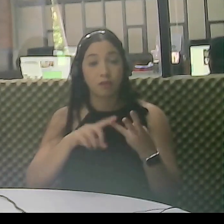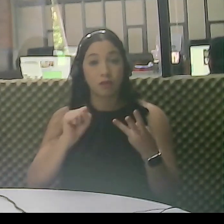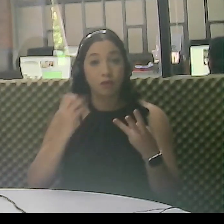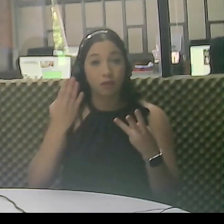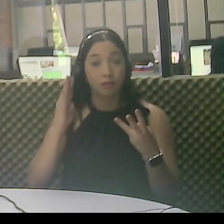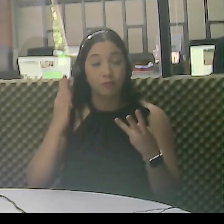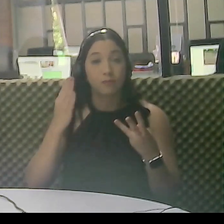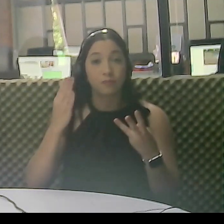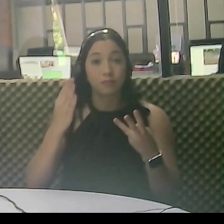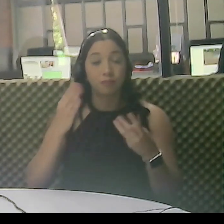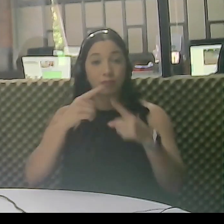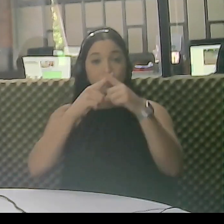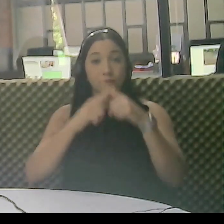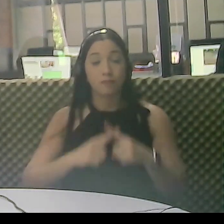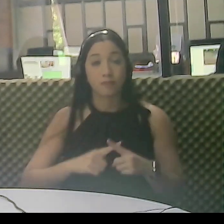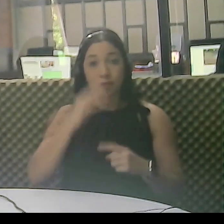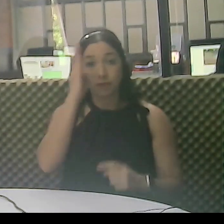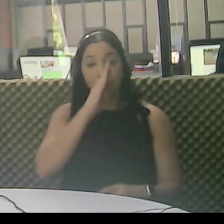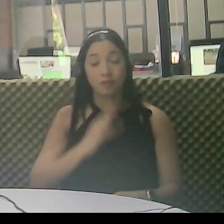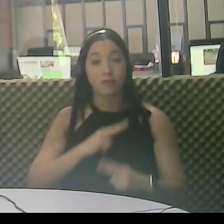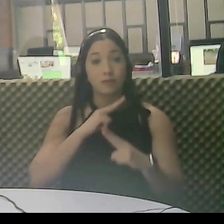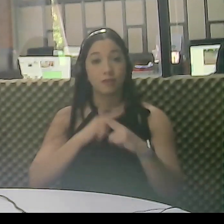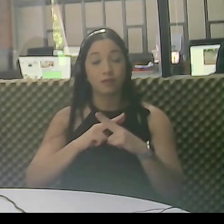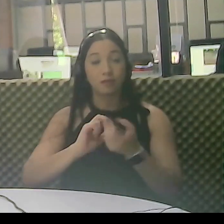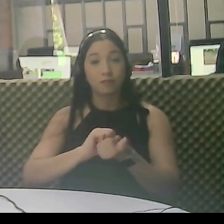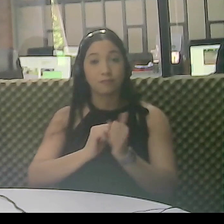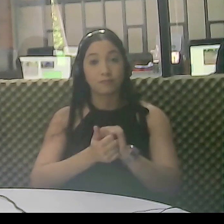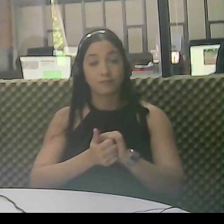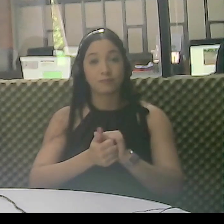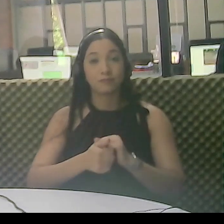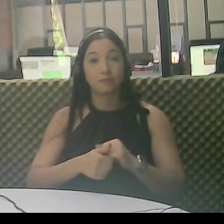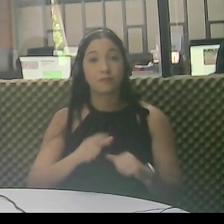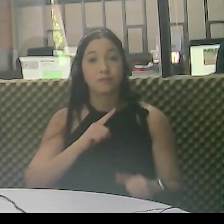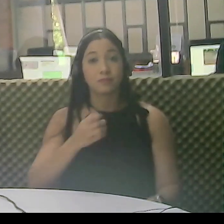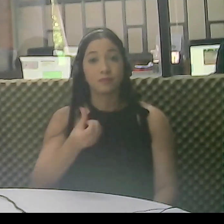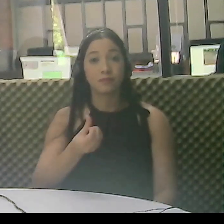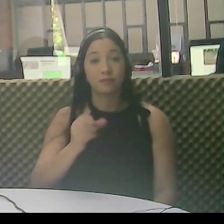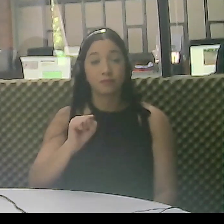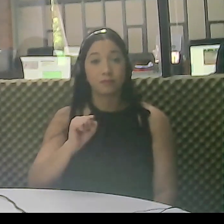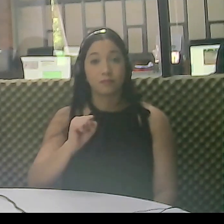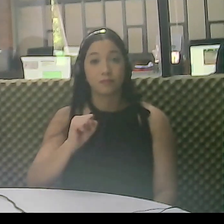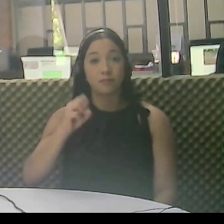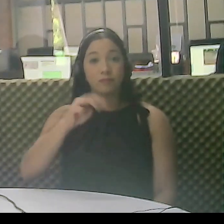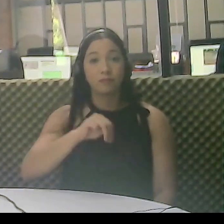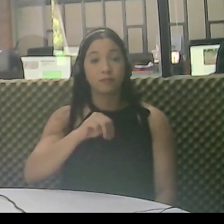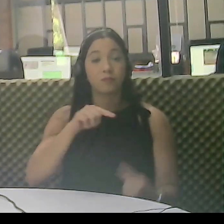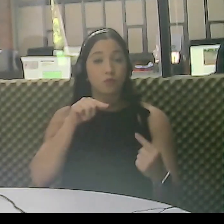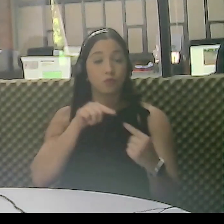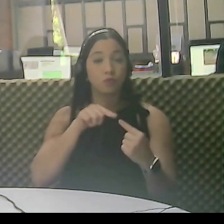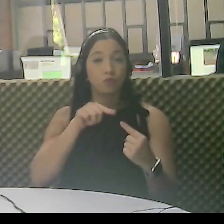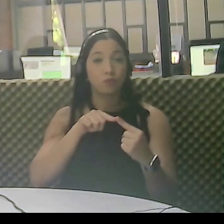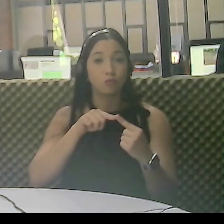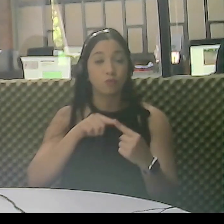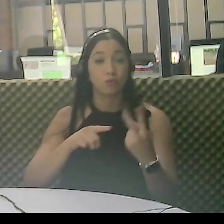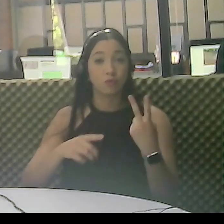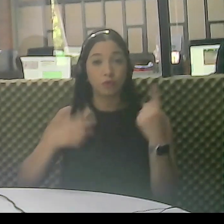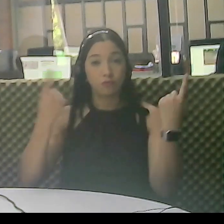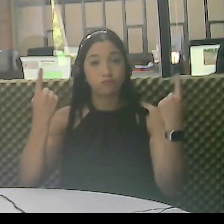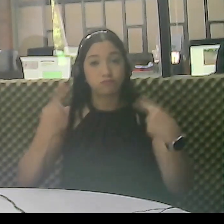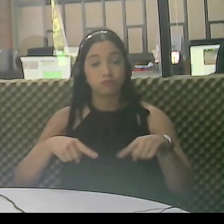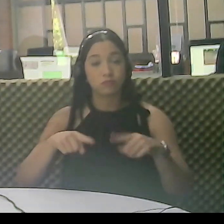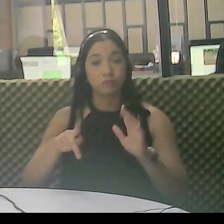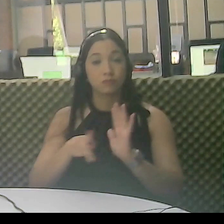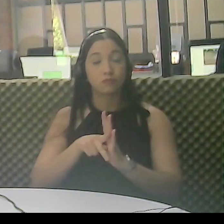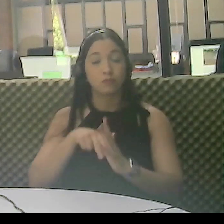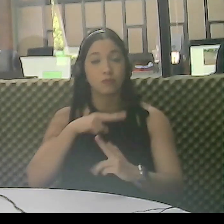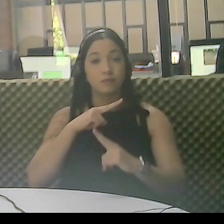no Campeonato Brasileiro Loterias Caixa de Atletismo e a 68 nos 3 meetings e nos 2 desafios Loterias